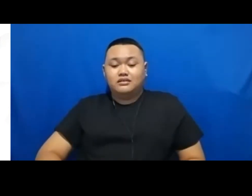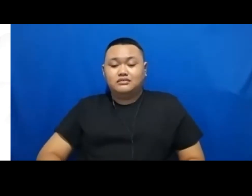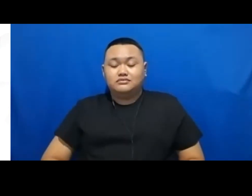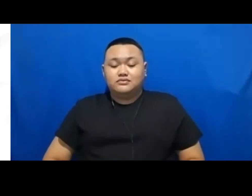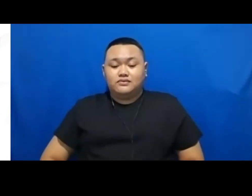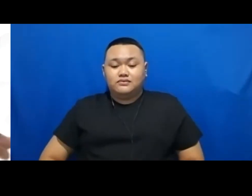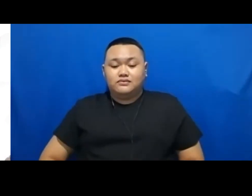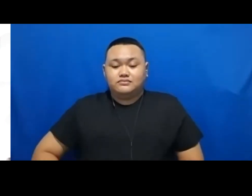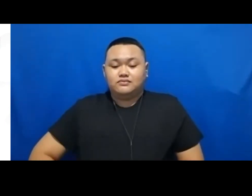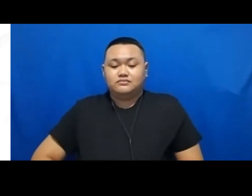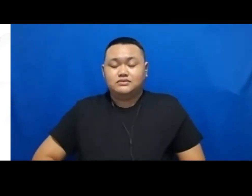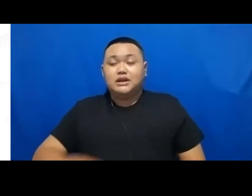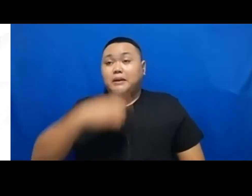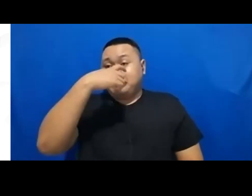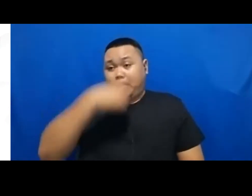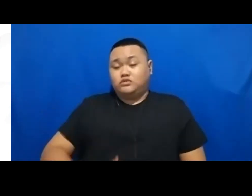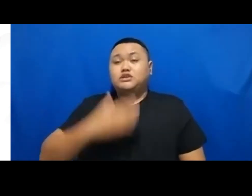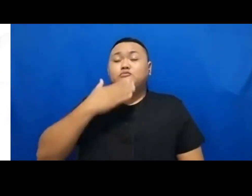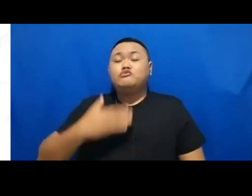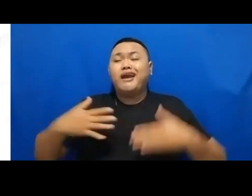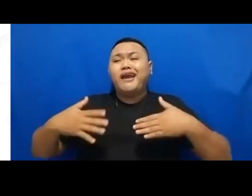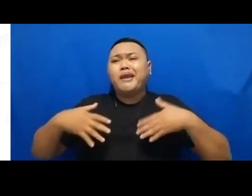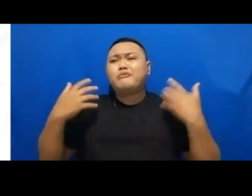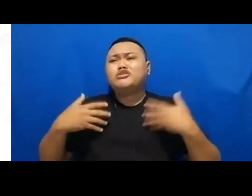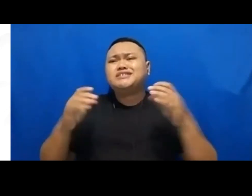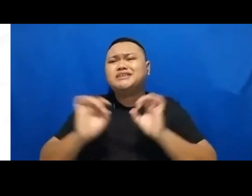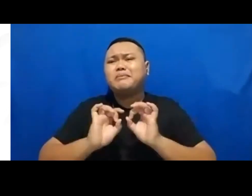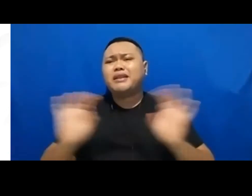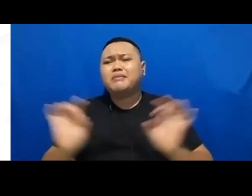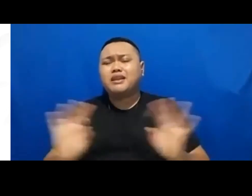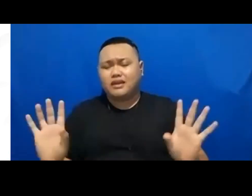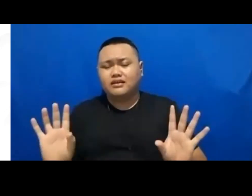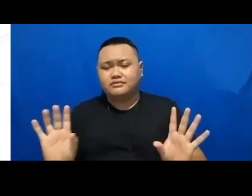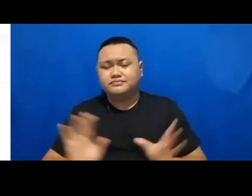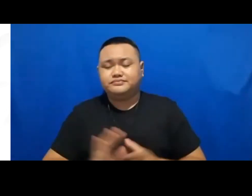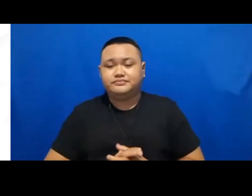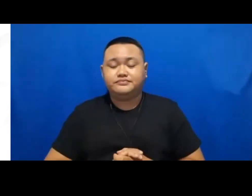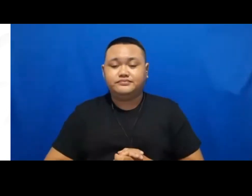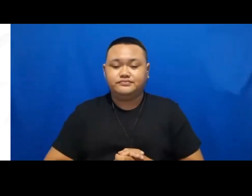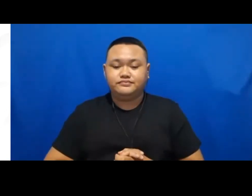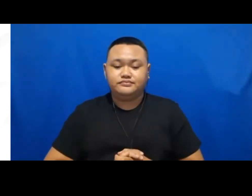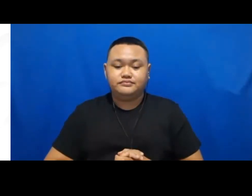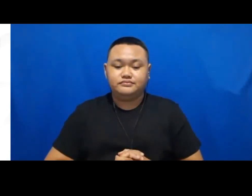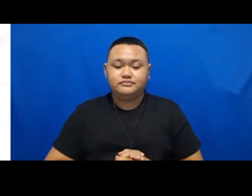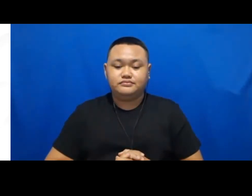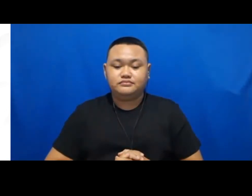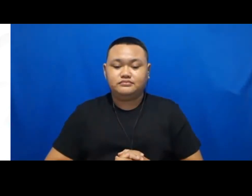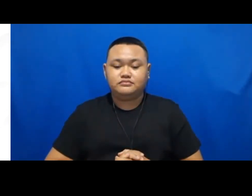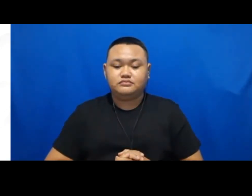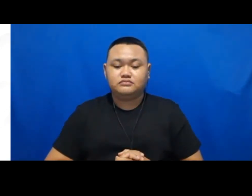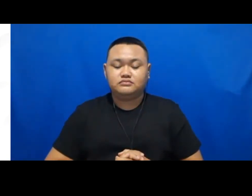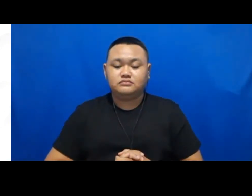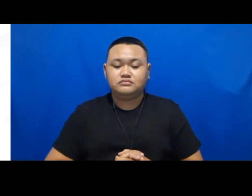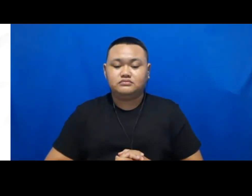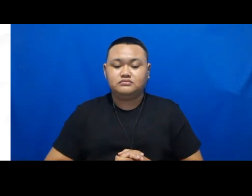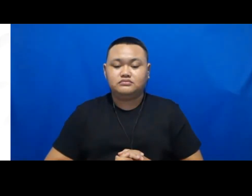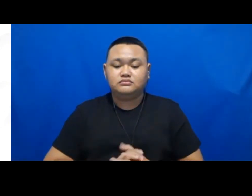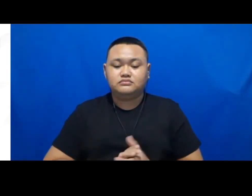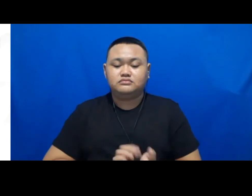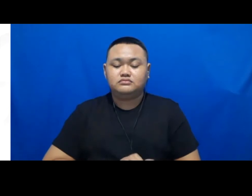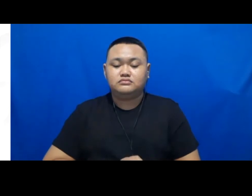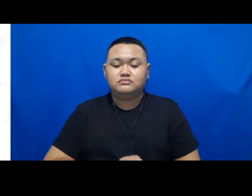misalnya dalam bertanya jawab, dalam refleksi pembelajaran, di akhir pembelajaran, guru bersama anak-anak membuat